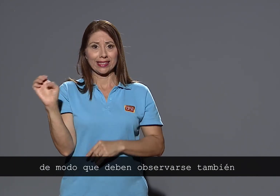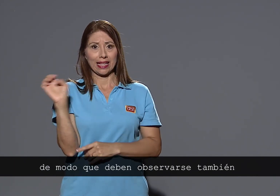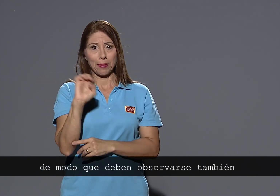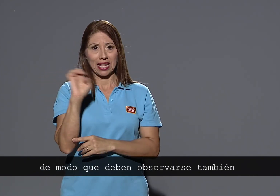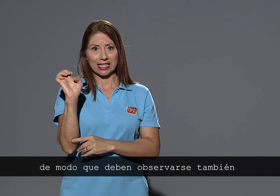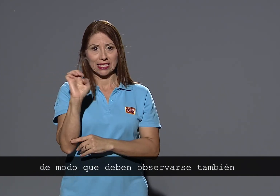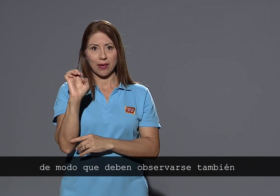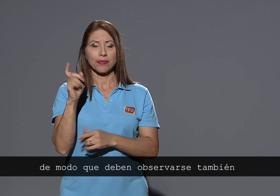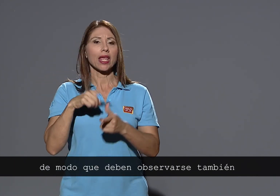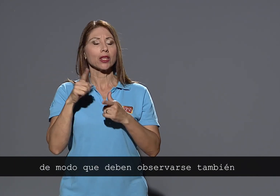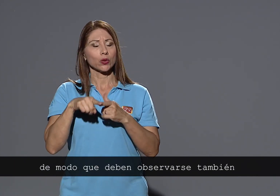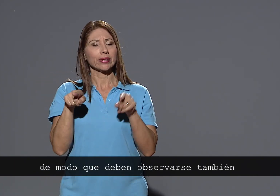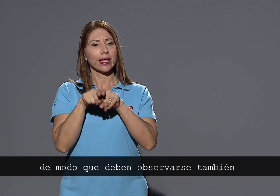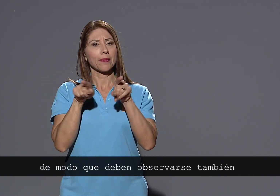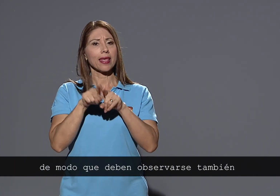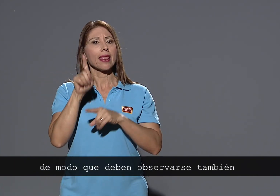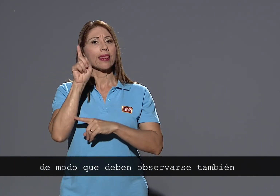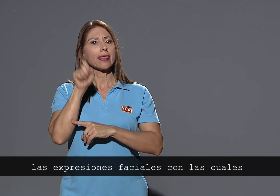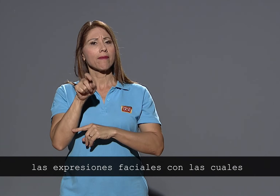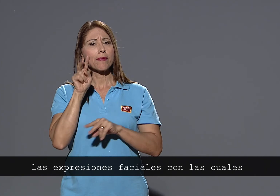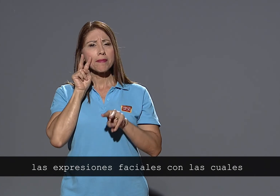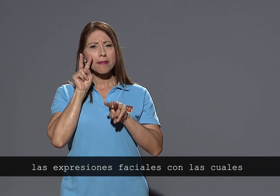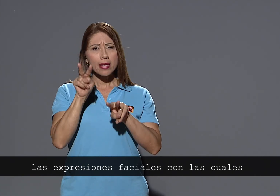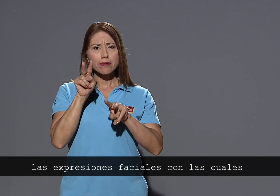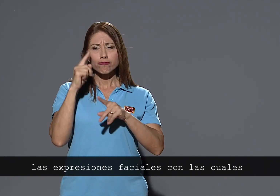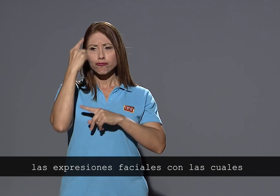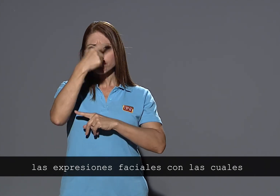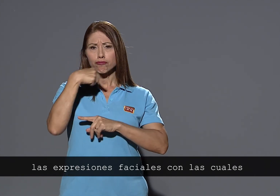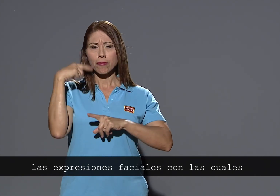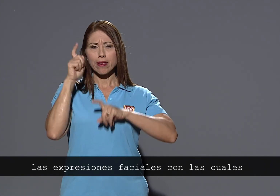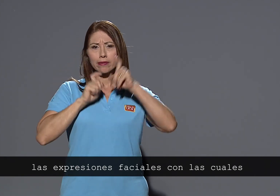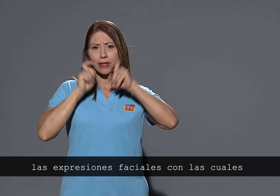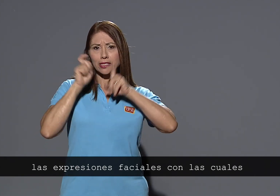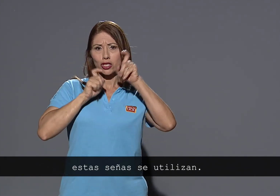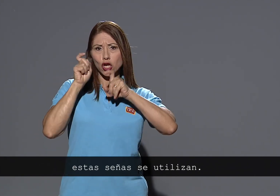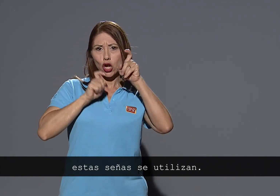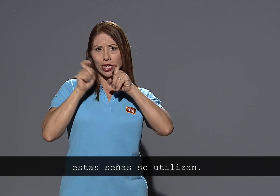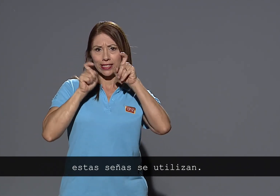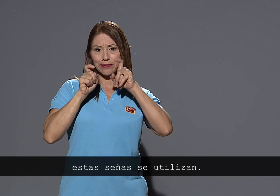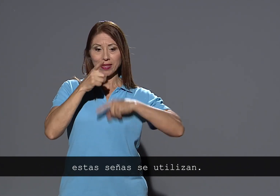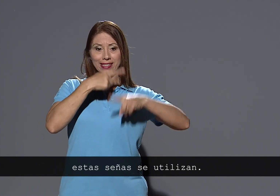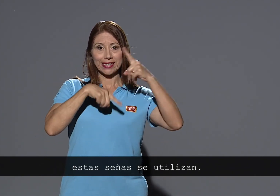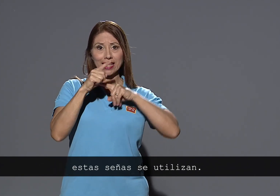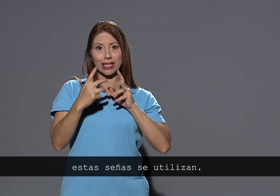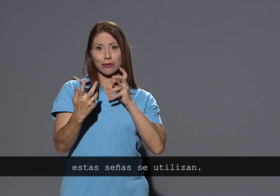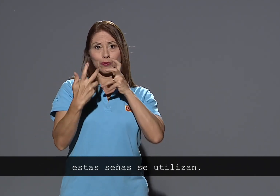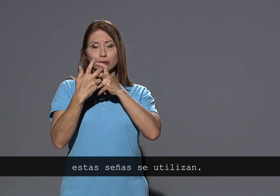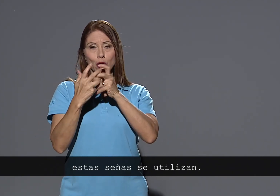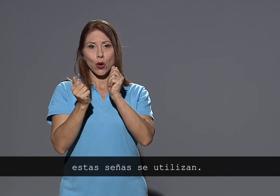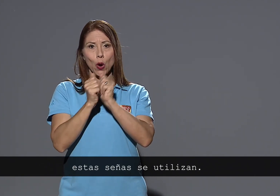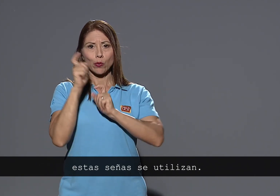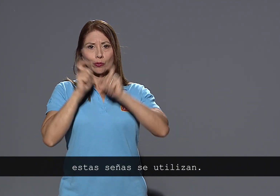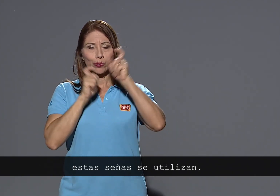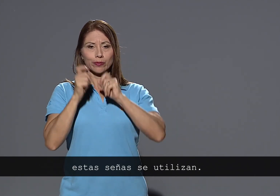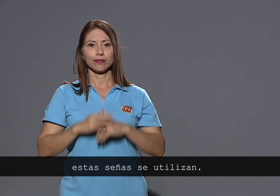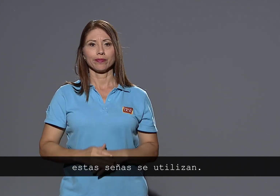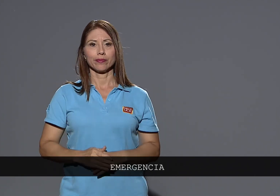de modo que deben observarse también las expresiones faciales con las cuales estas señas se utilizan.